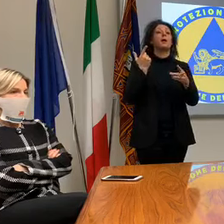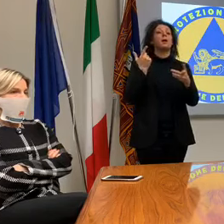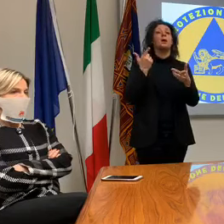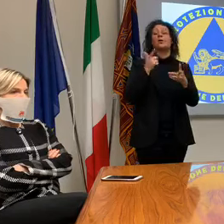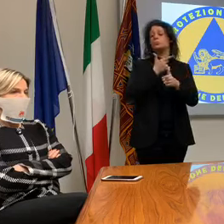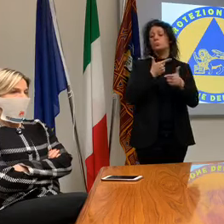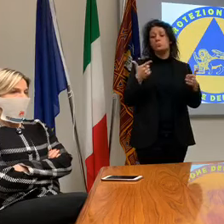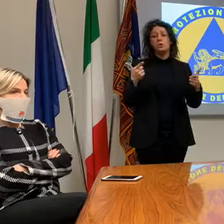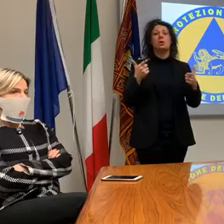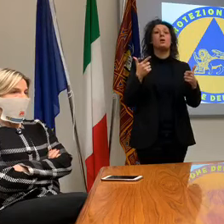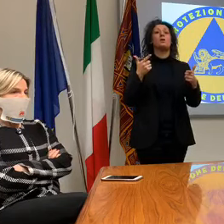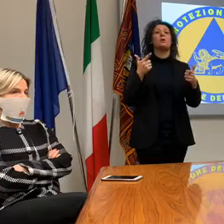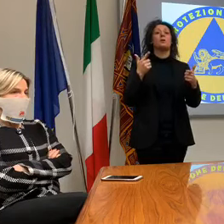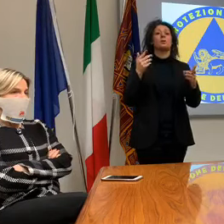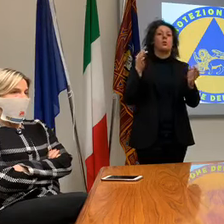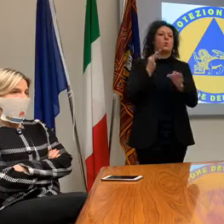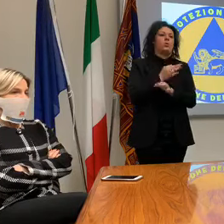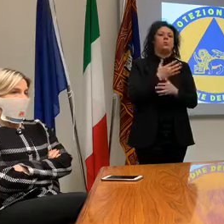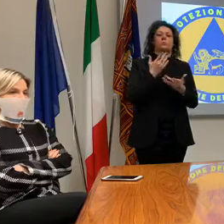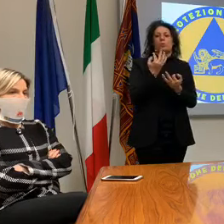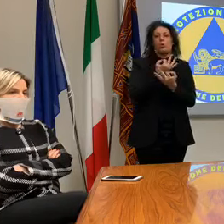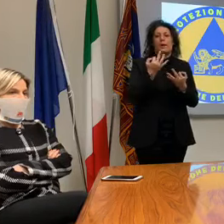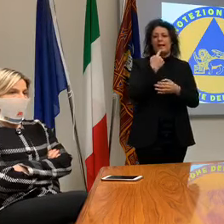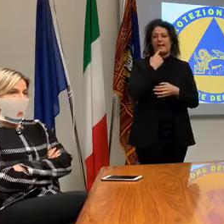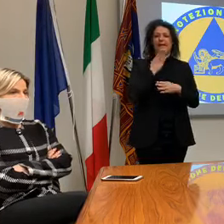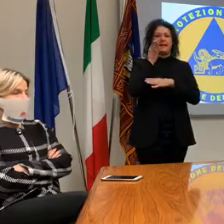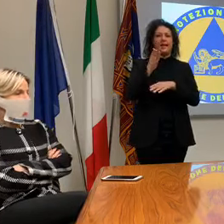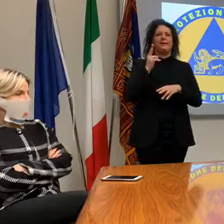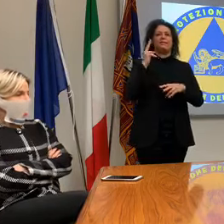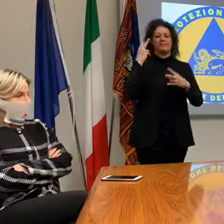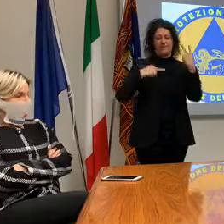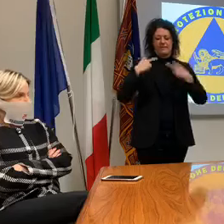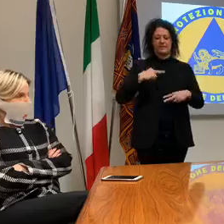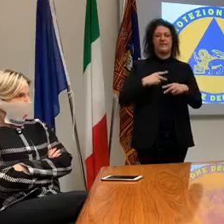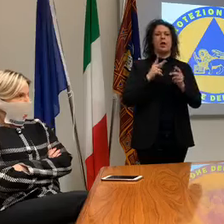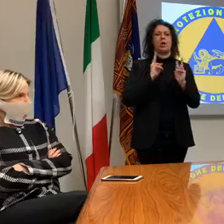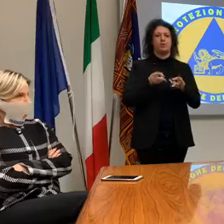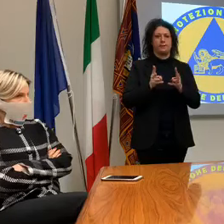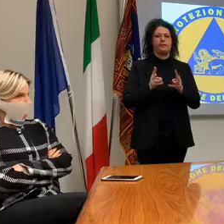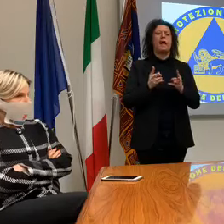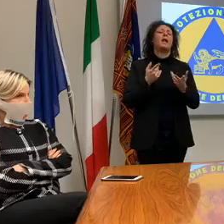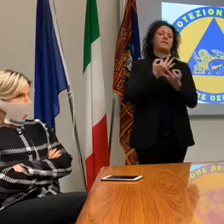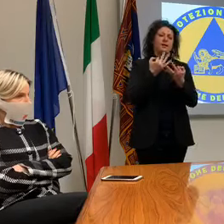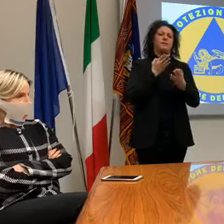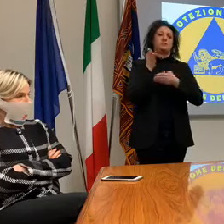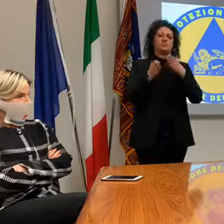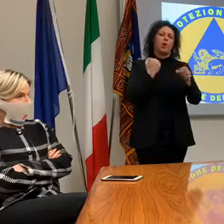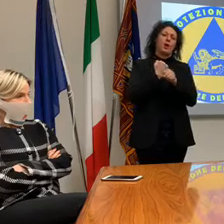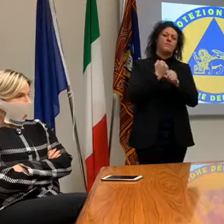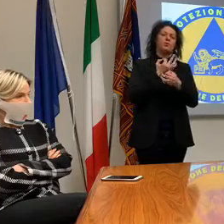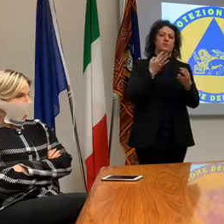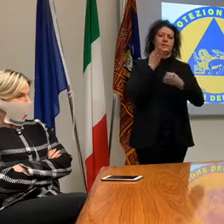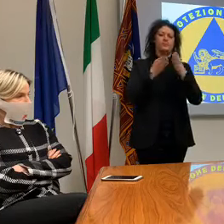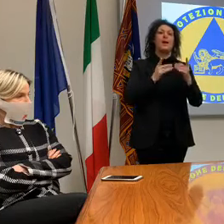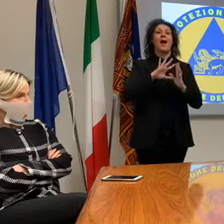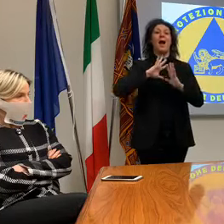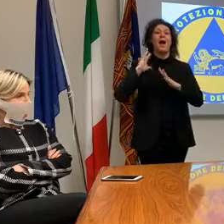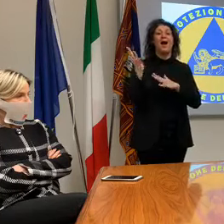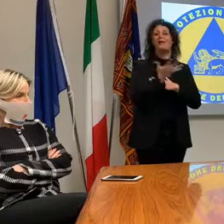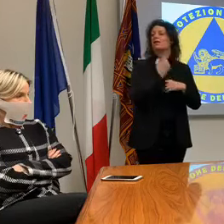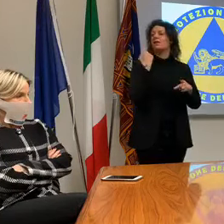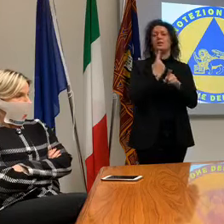impegni indifferibili come andare a fare una visita in ospedale o ad altre robe, debbono restare a casa. Fidatevi che la cura è